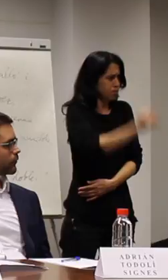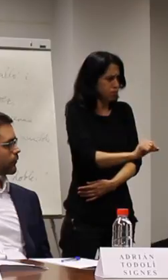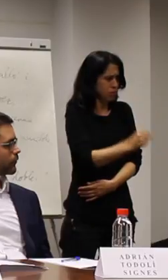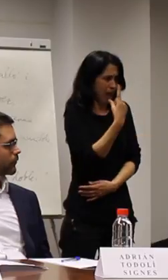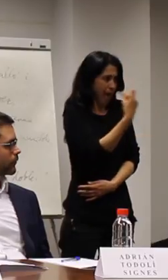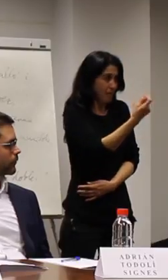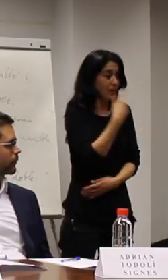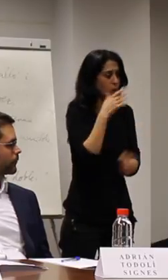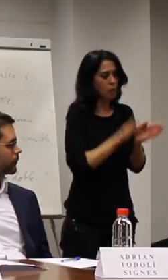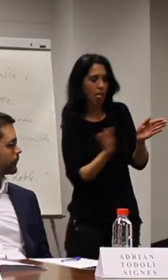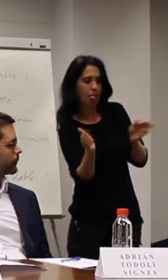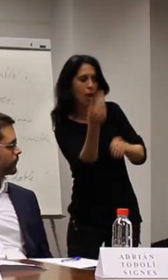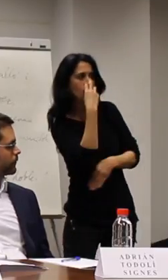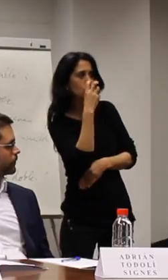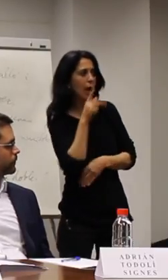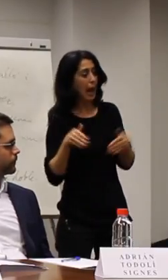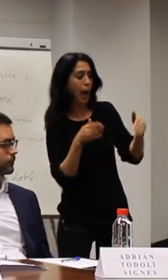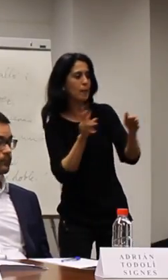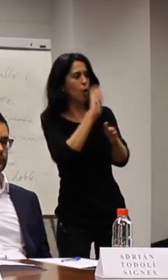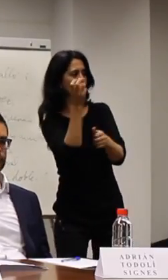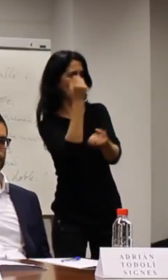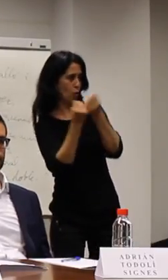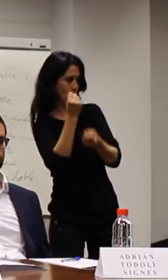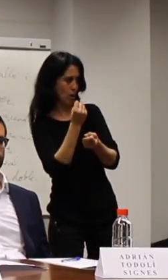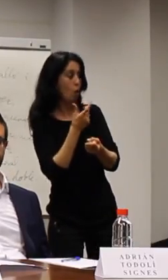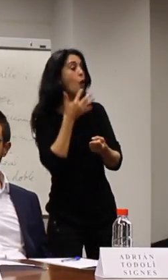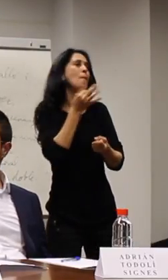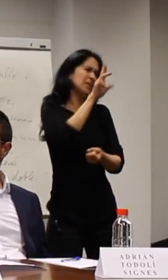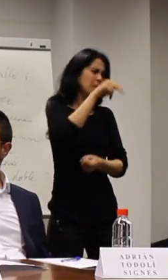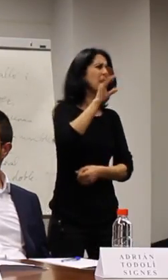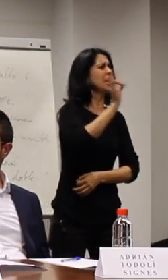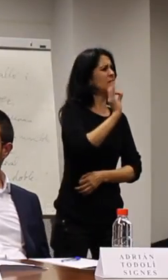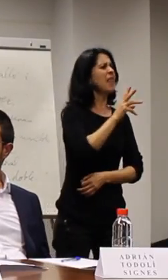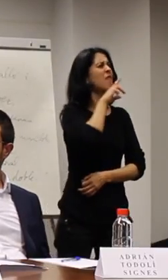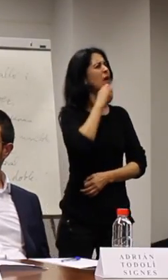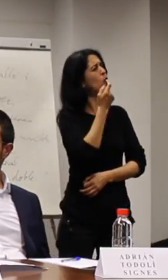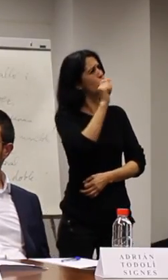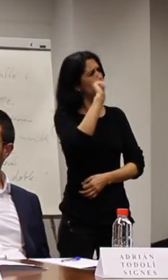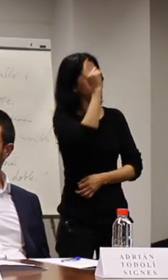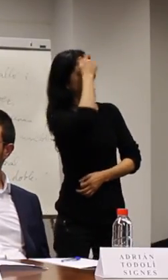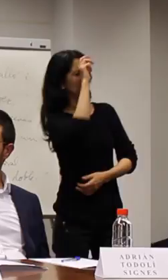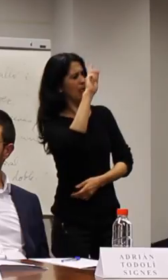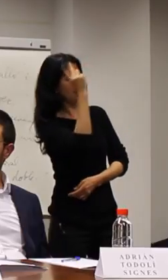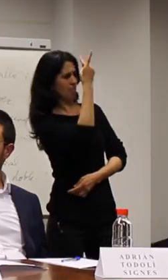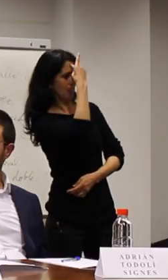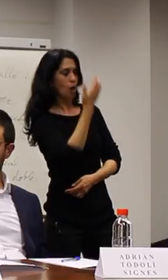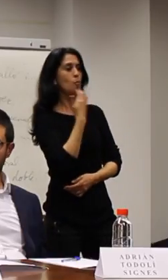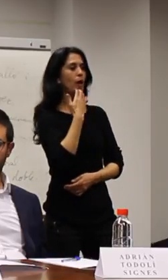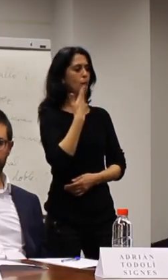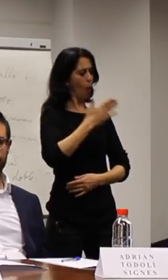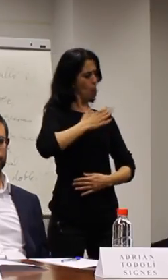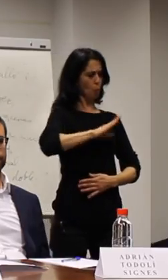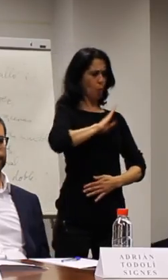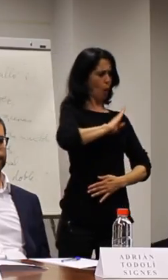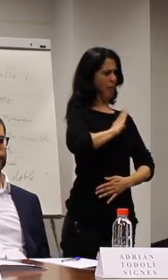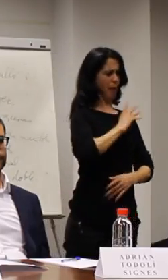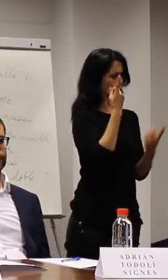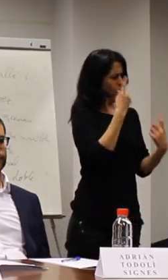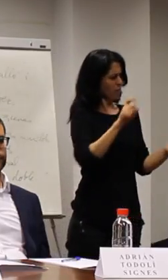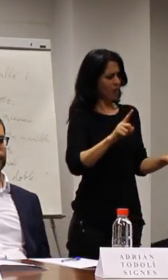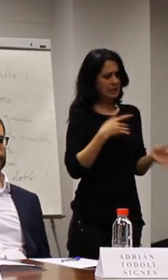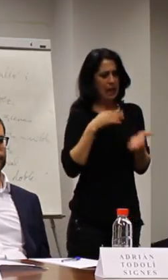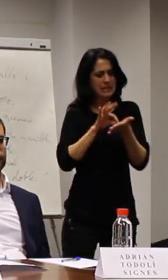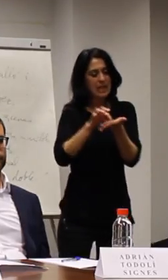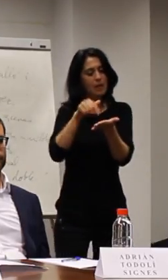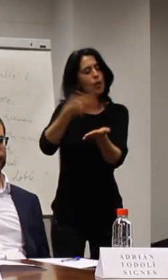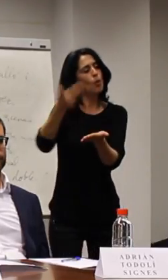por compartir. Y un cierto cambio de valores. Lo importante ya no es la propiedad, sino disfrutar de los servicios. No hace falta que todos seamos propietarios de